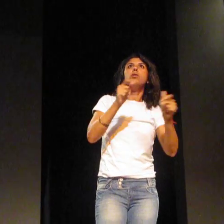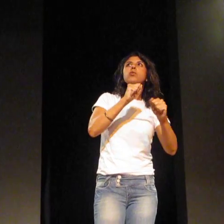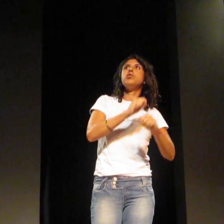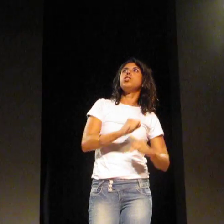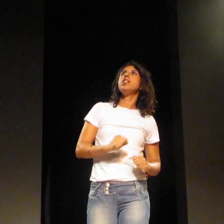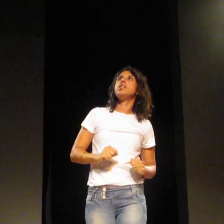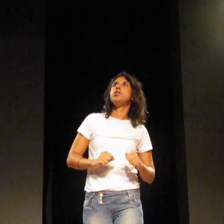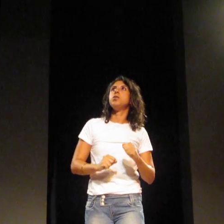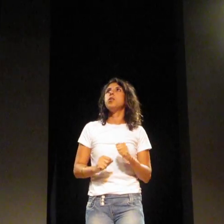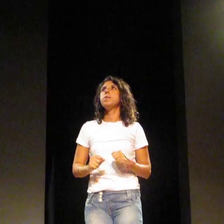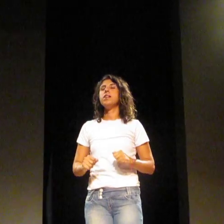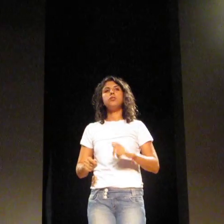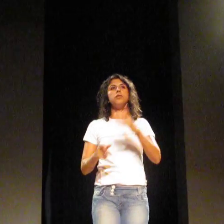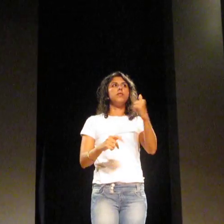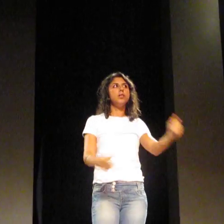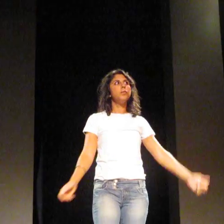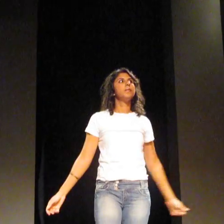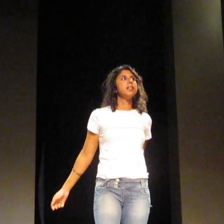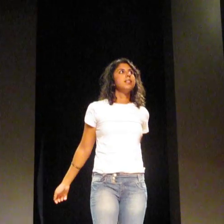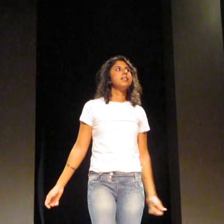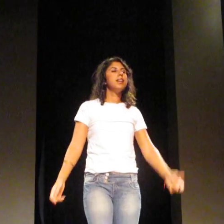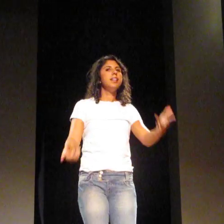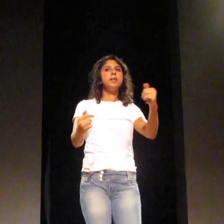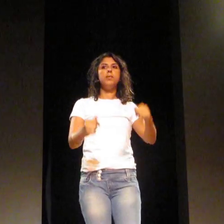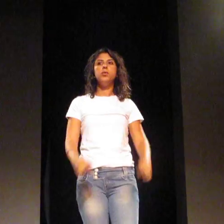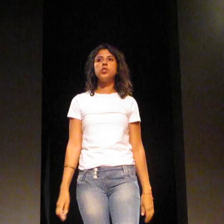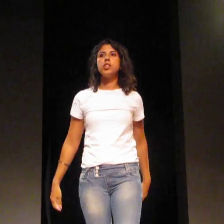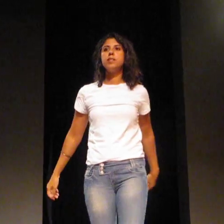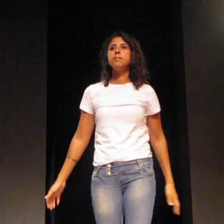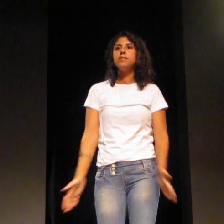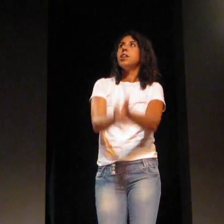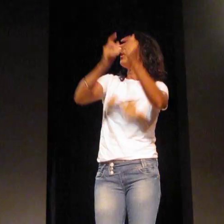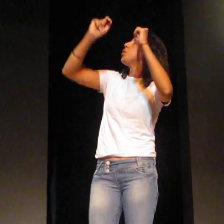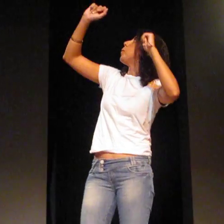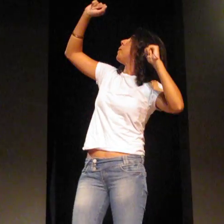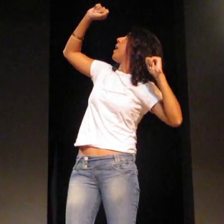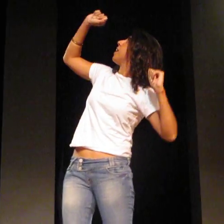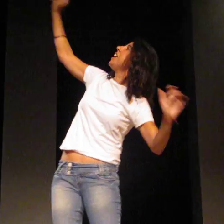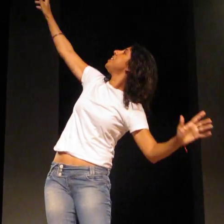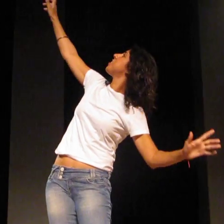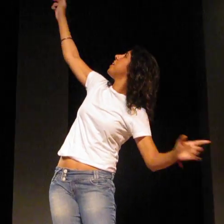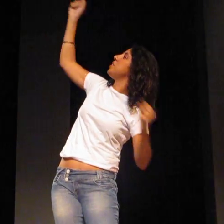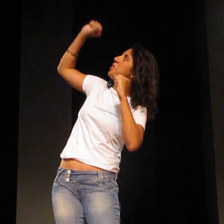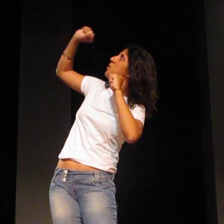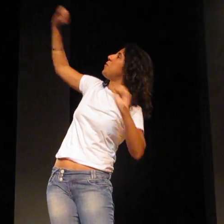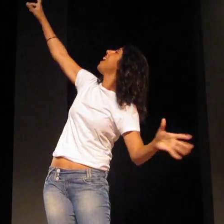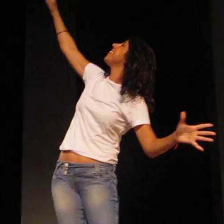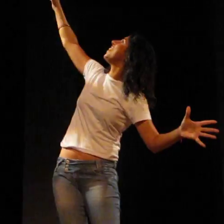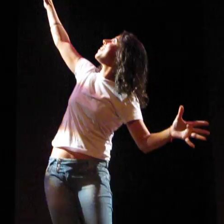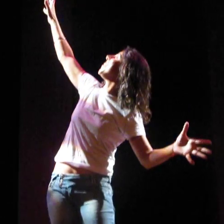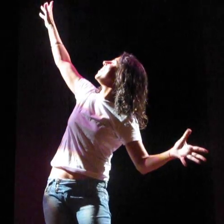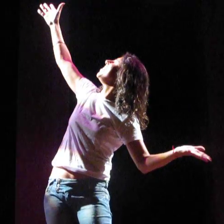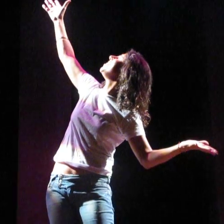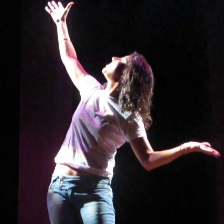Um dia esse homem resolveu sair em busca do país das espadas.